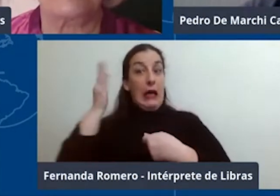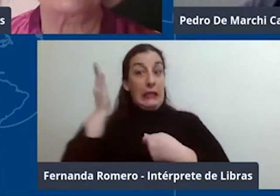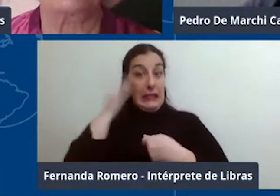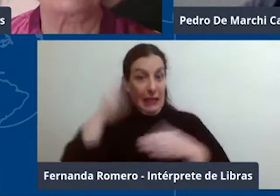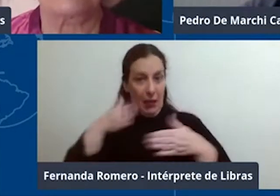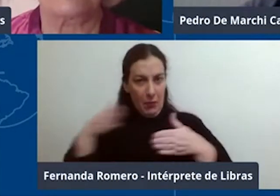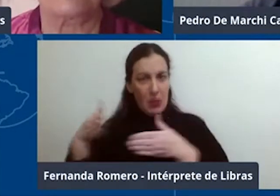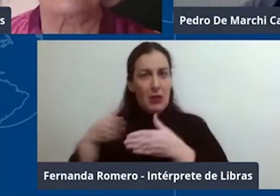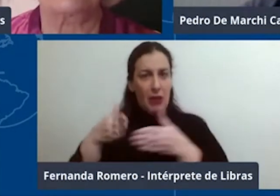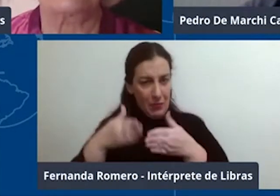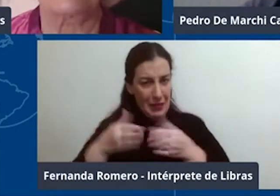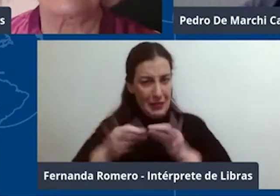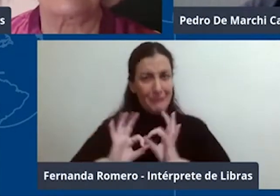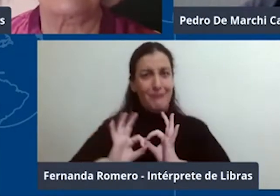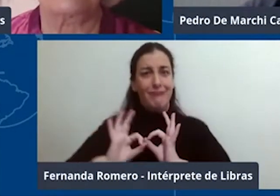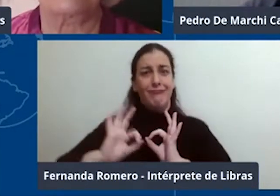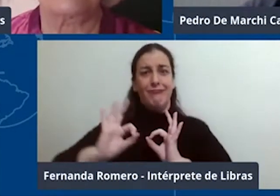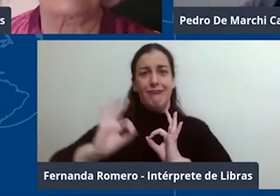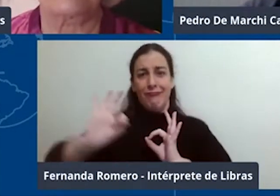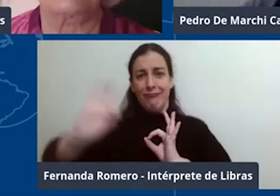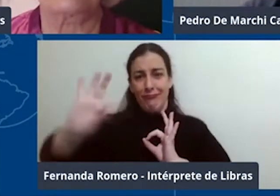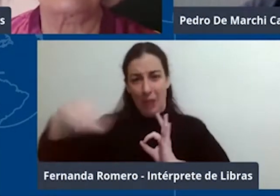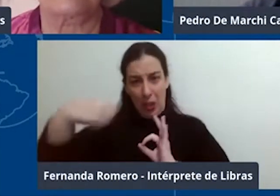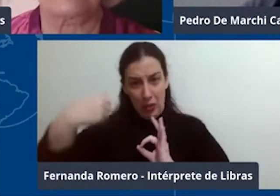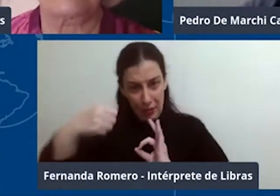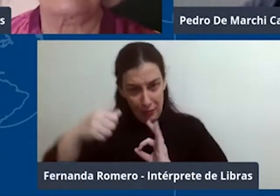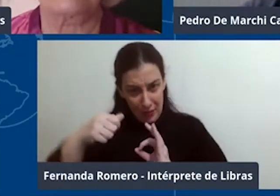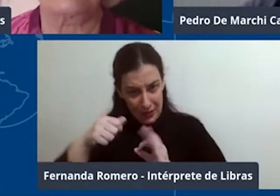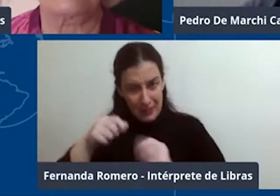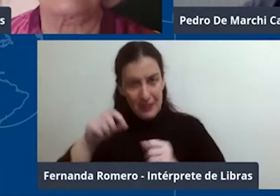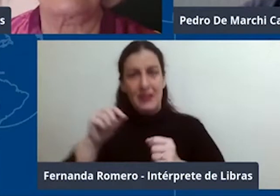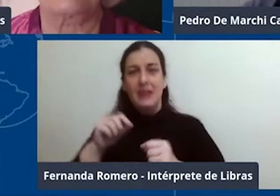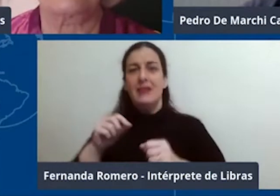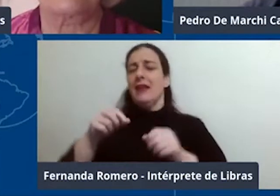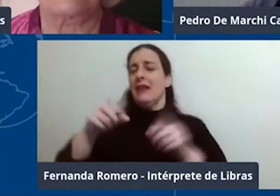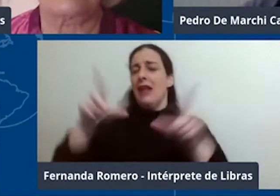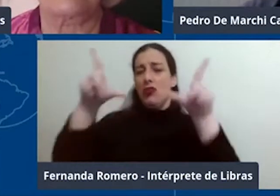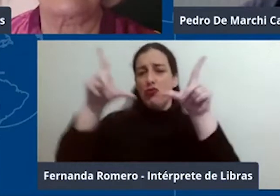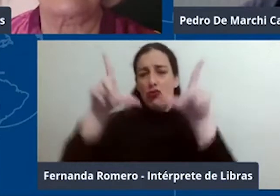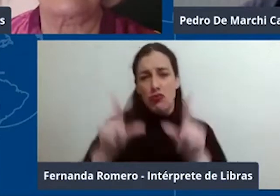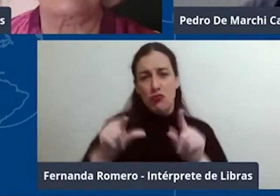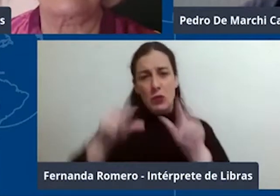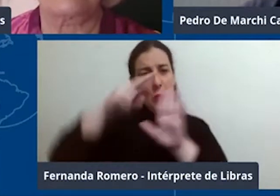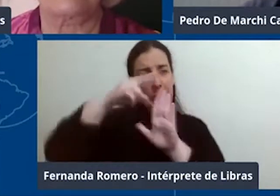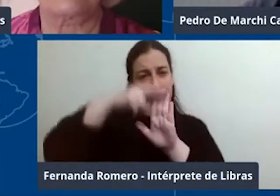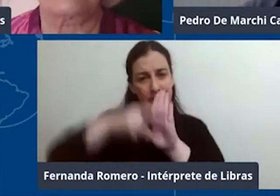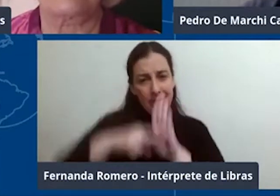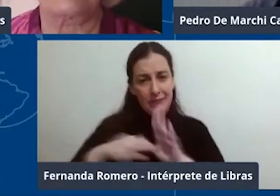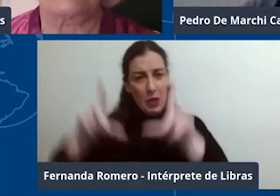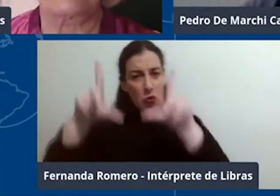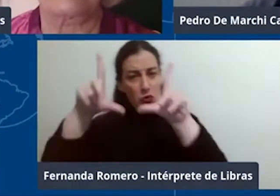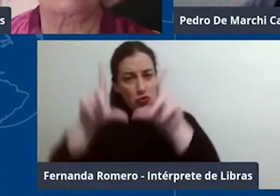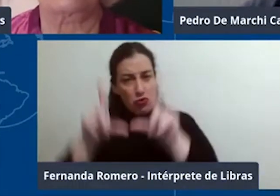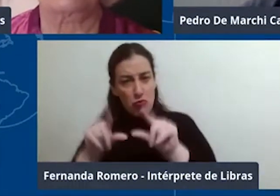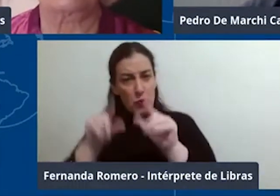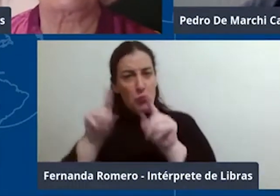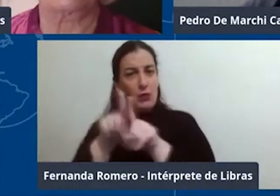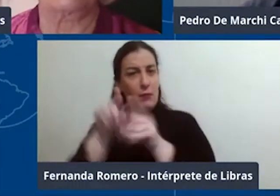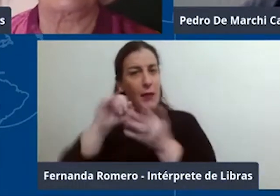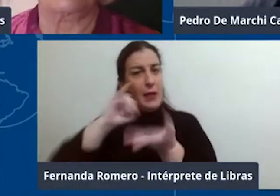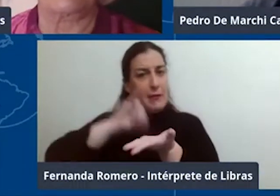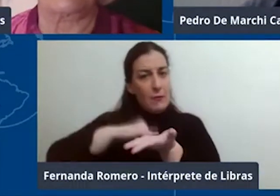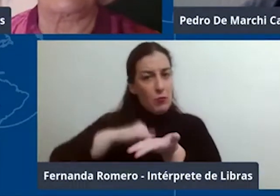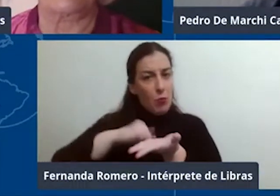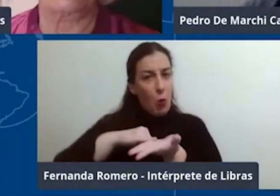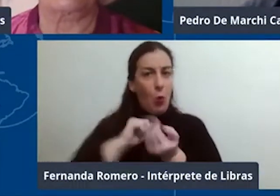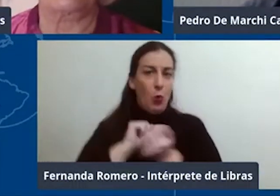melhorias para serem implementadas, né, com redução da burocracia, né, redução também da carga tributária, né, como impostos